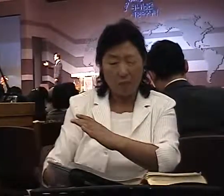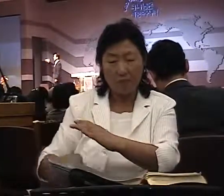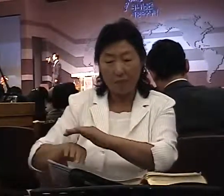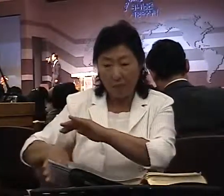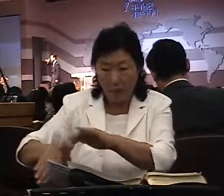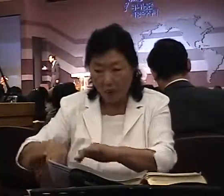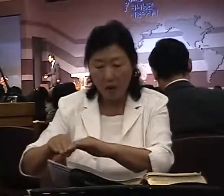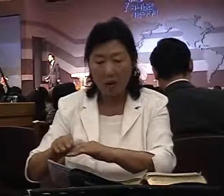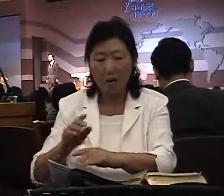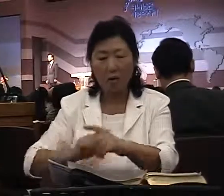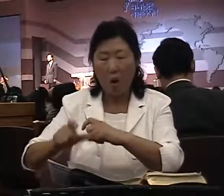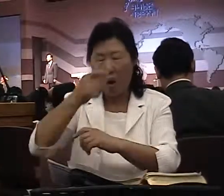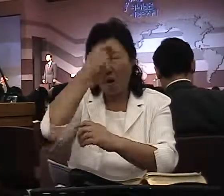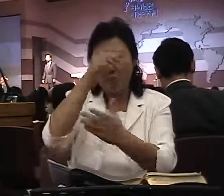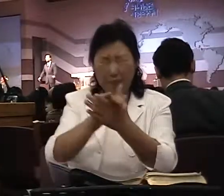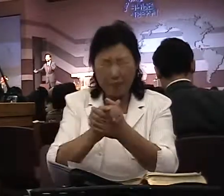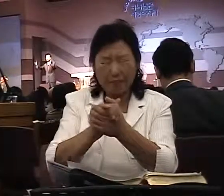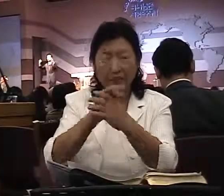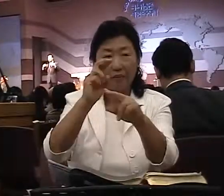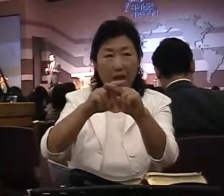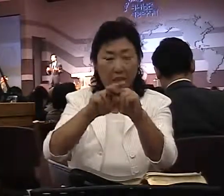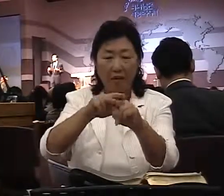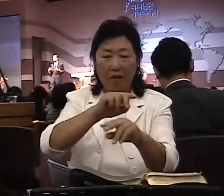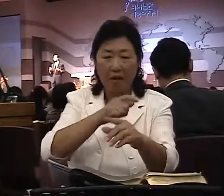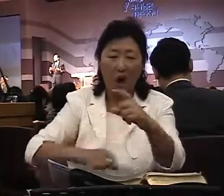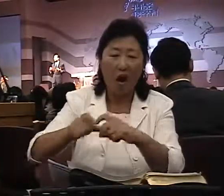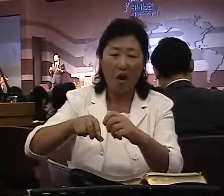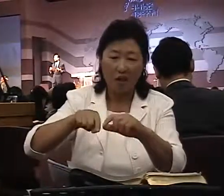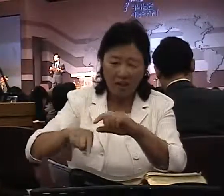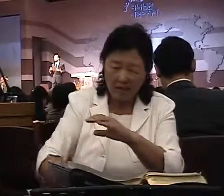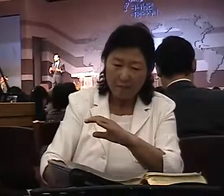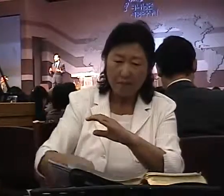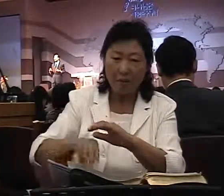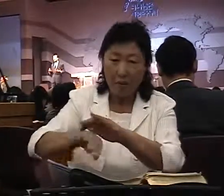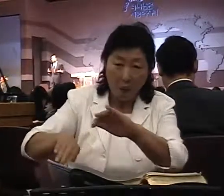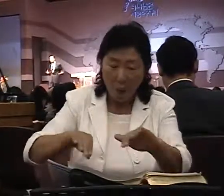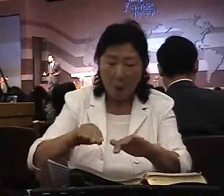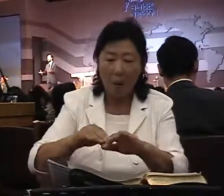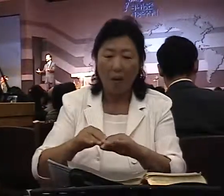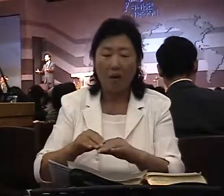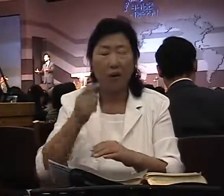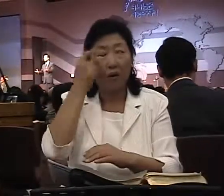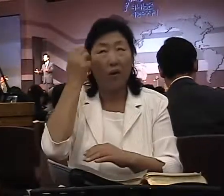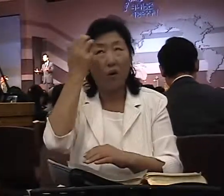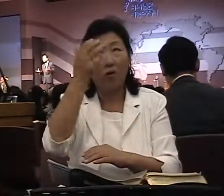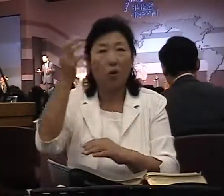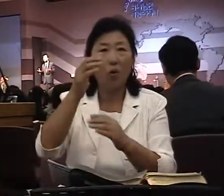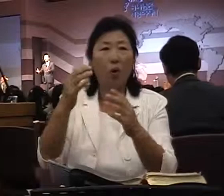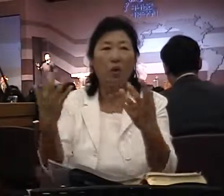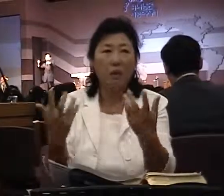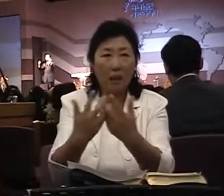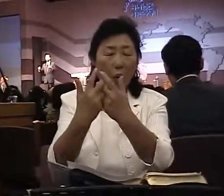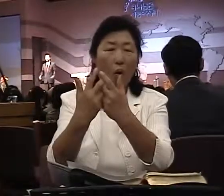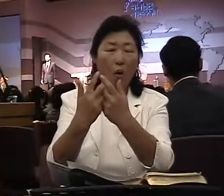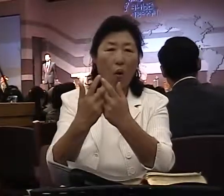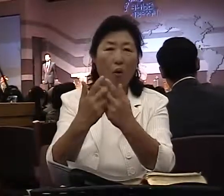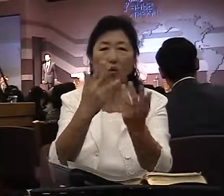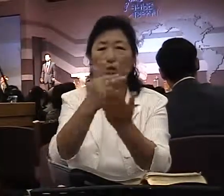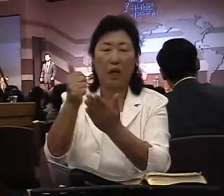자리를 더 깊이 들어가고 영성으로 채우고 주님의 이름으로 봉사하고 미션할 때에